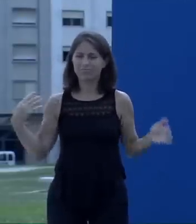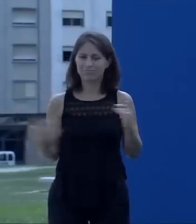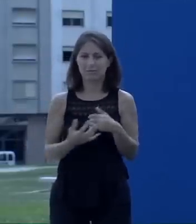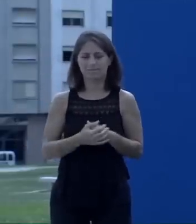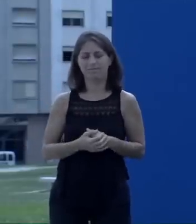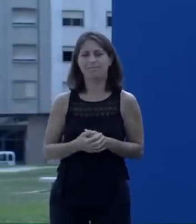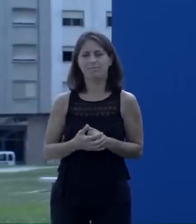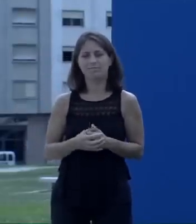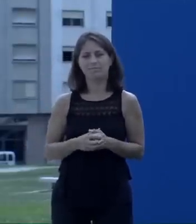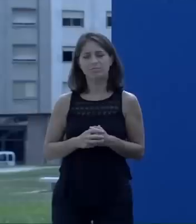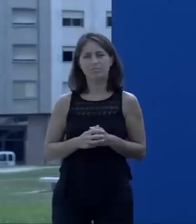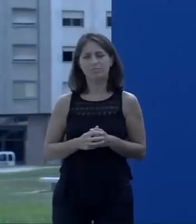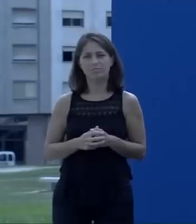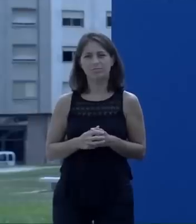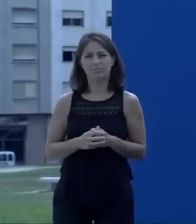Cuña.